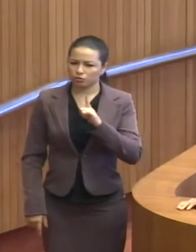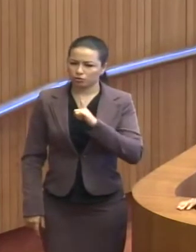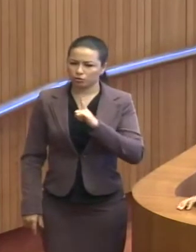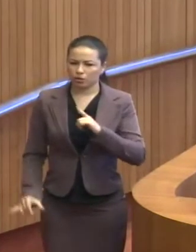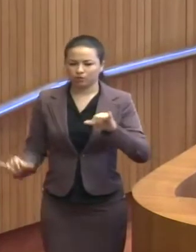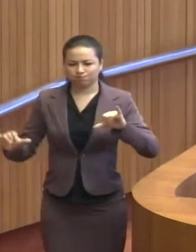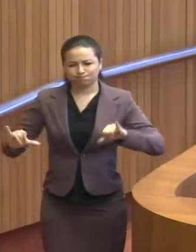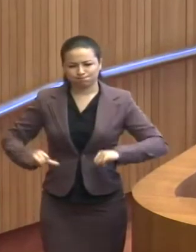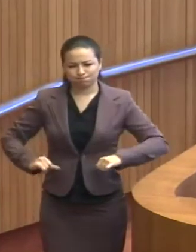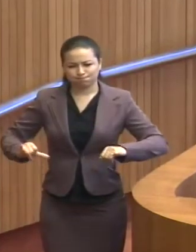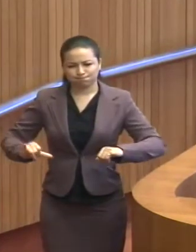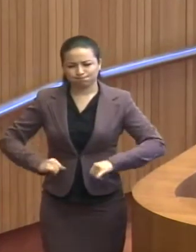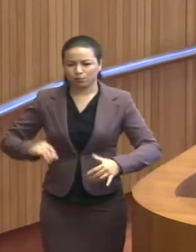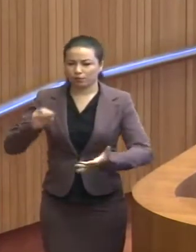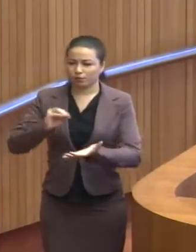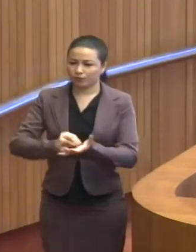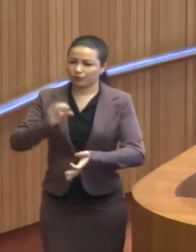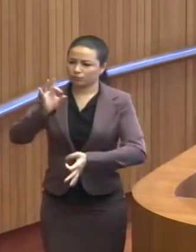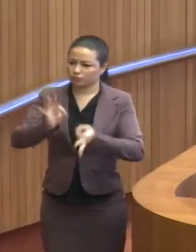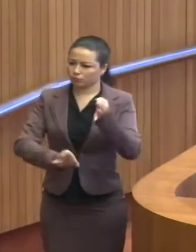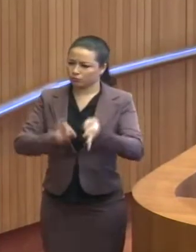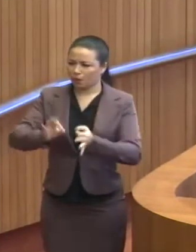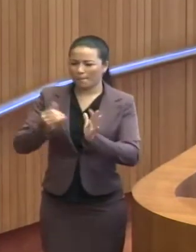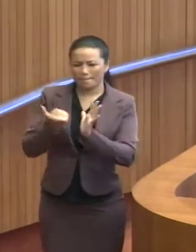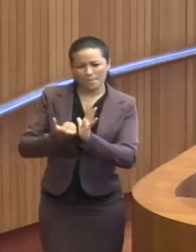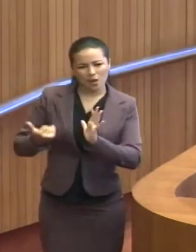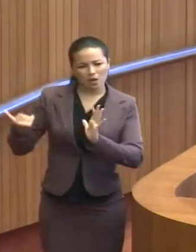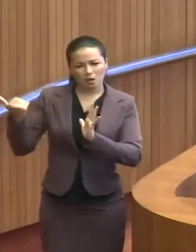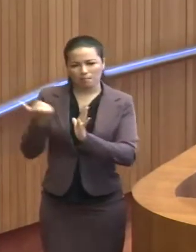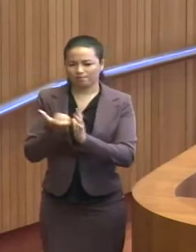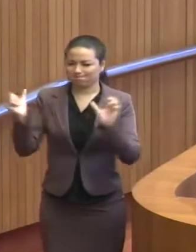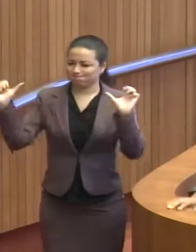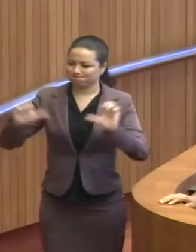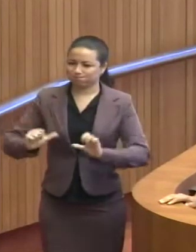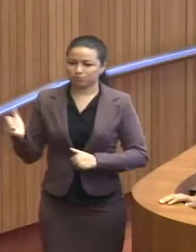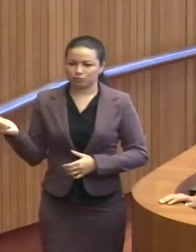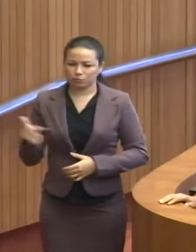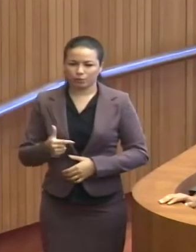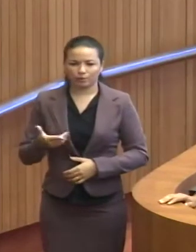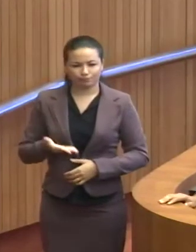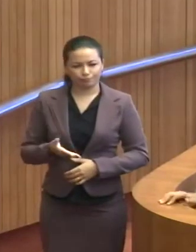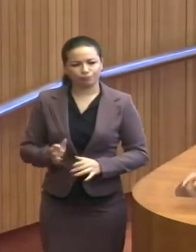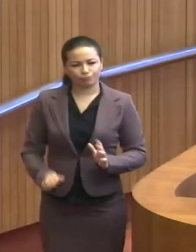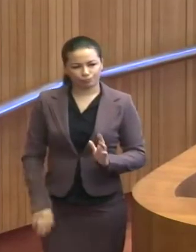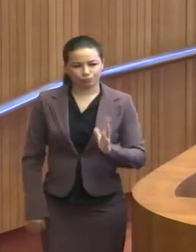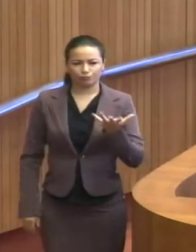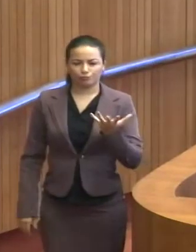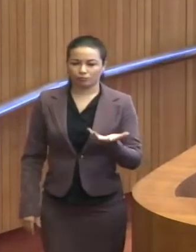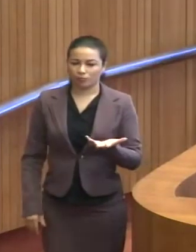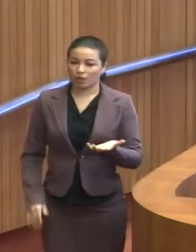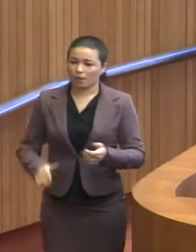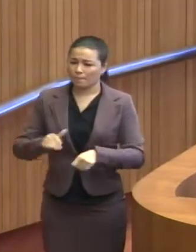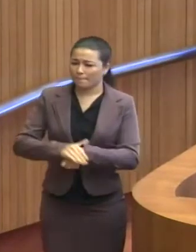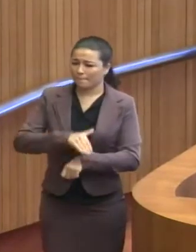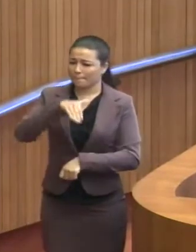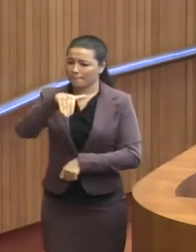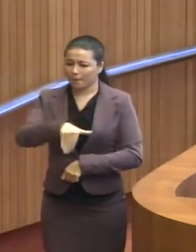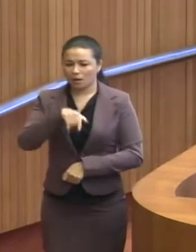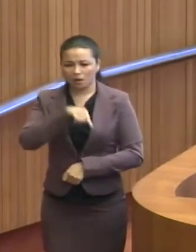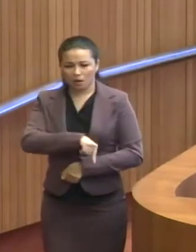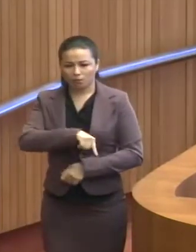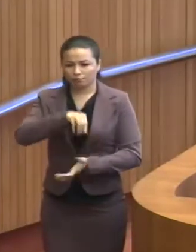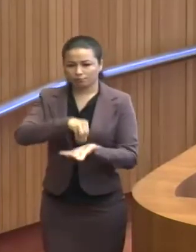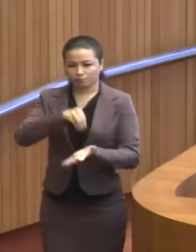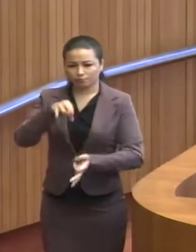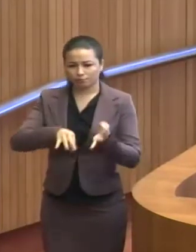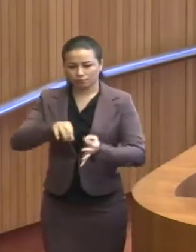sofrido uma injustiça tão grande quanto essa. Foi a maior injustiça da qual fui